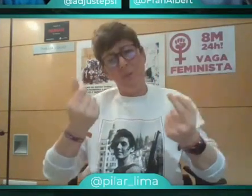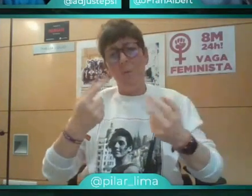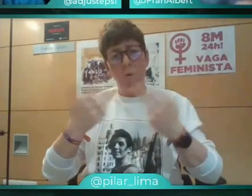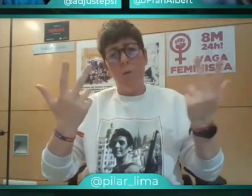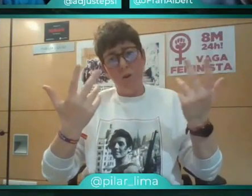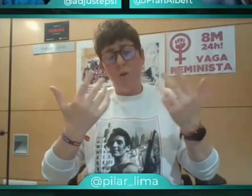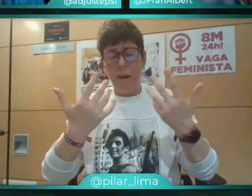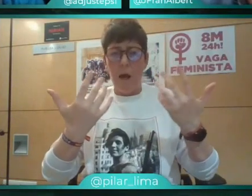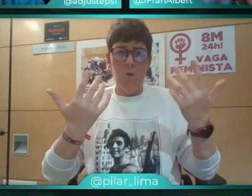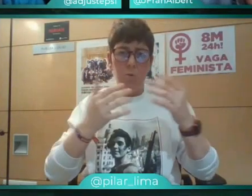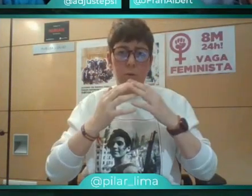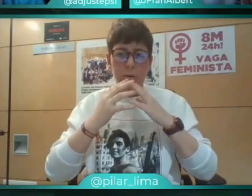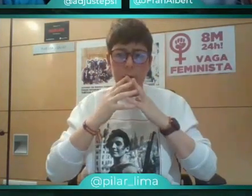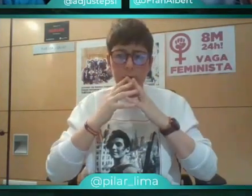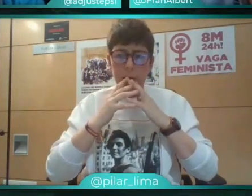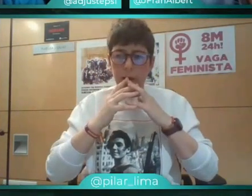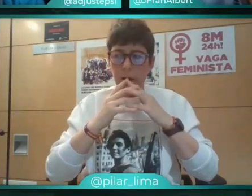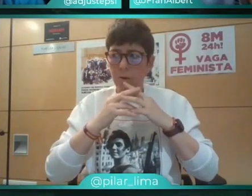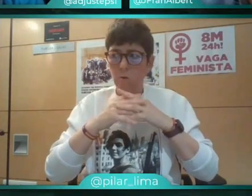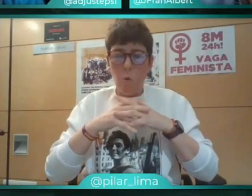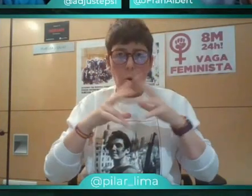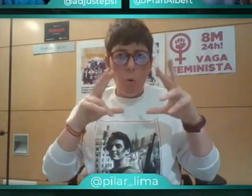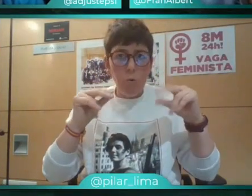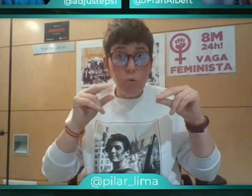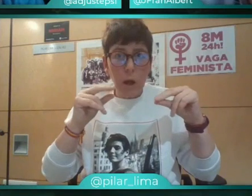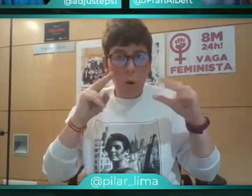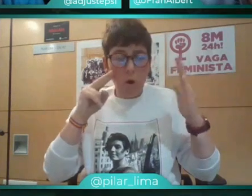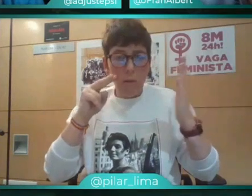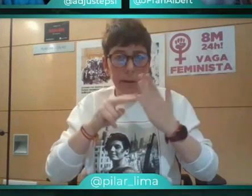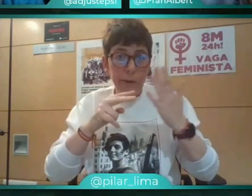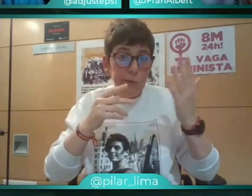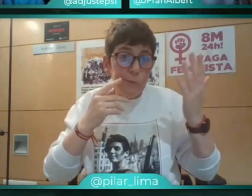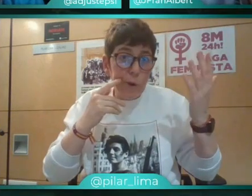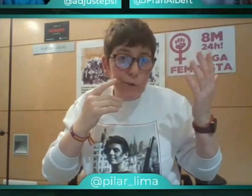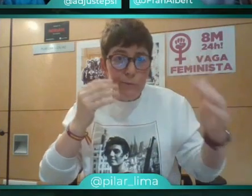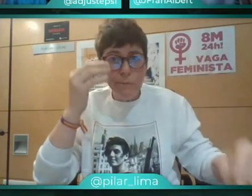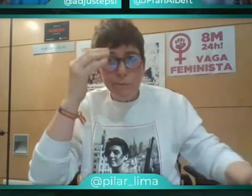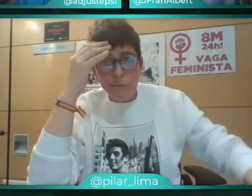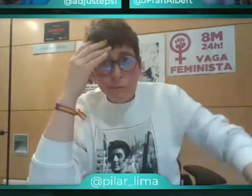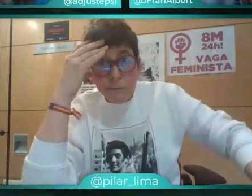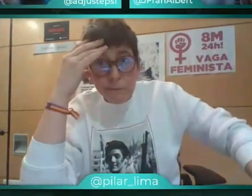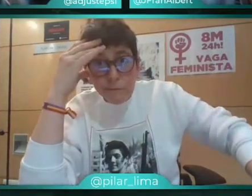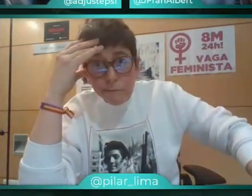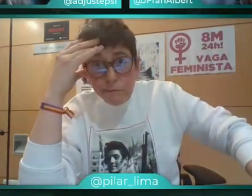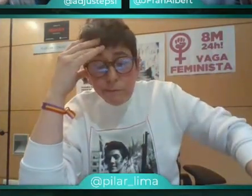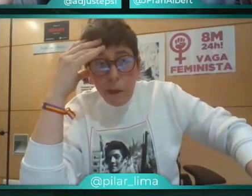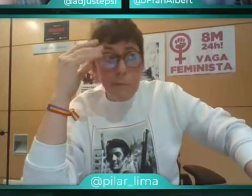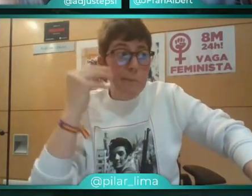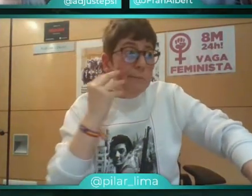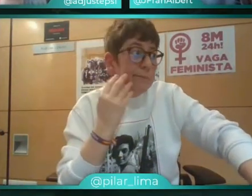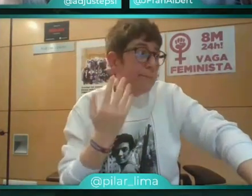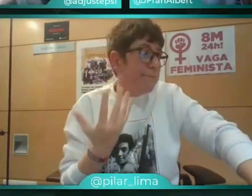pida que se gaste dinero público en insonorizar el despacho una persona sorda repito de verdad esto es la yo cuando leí esto dije